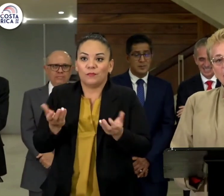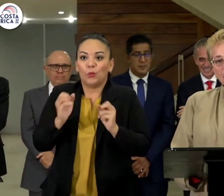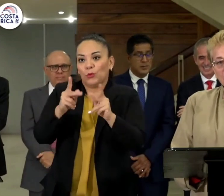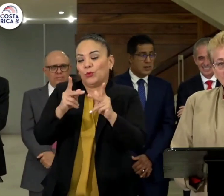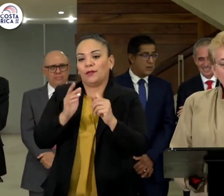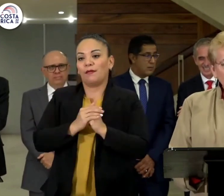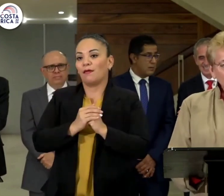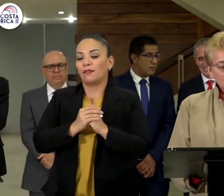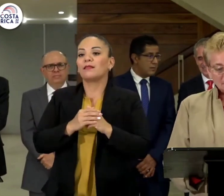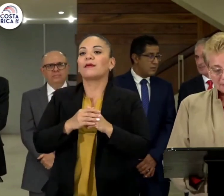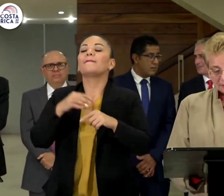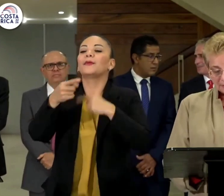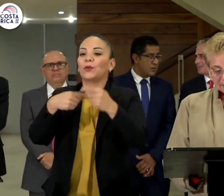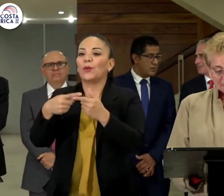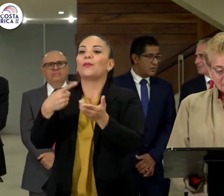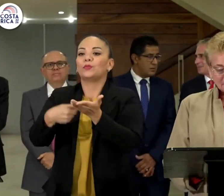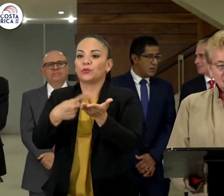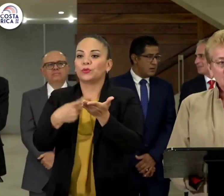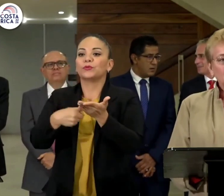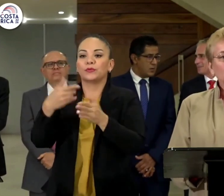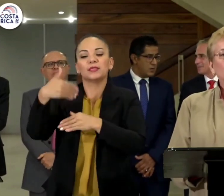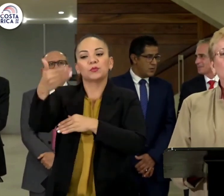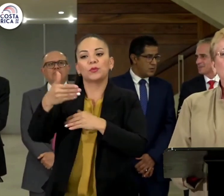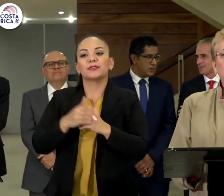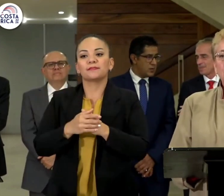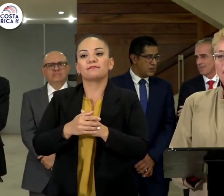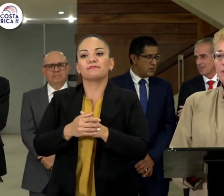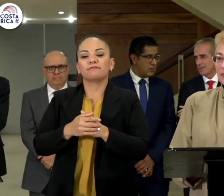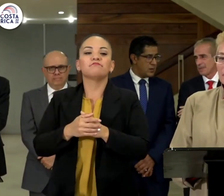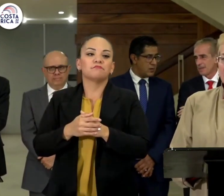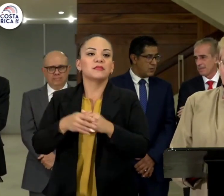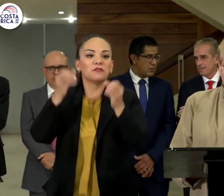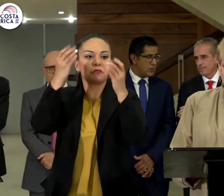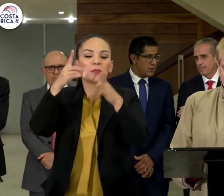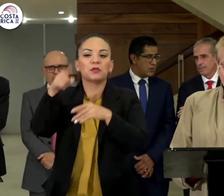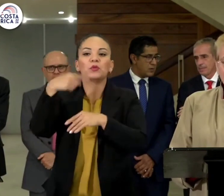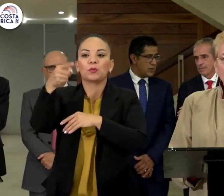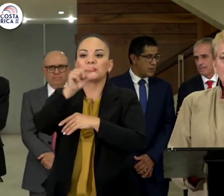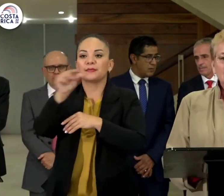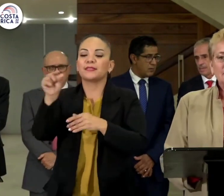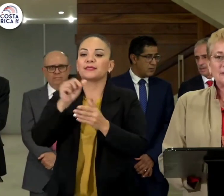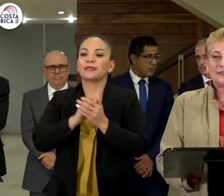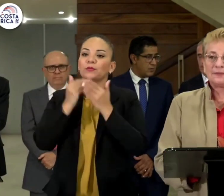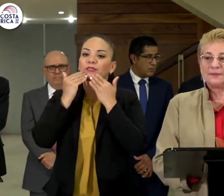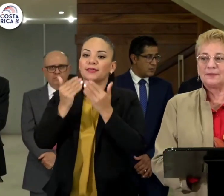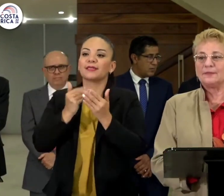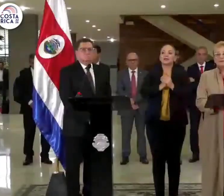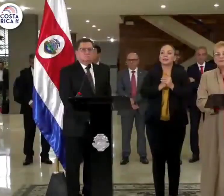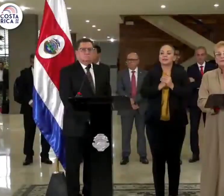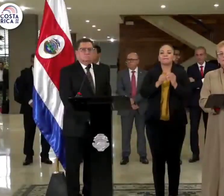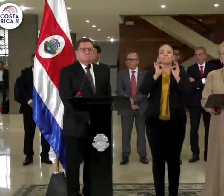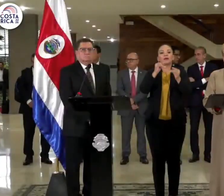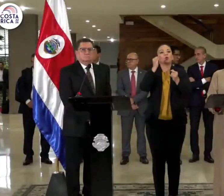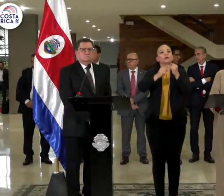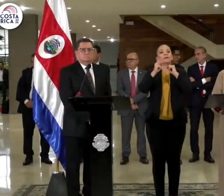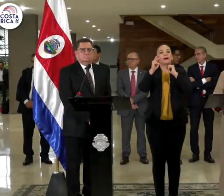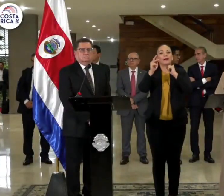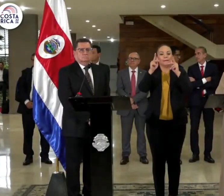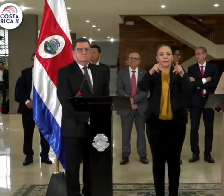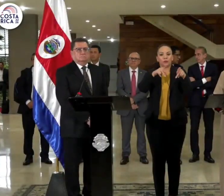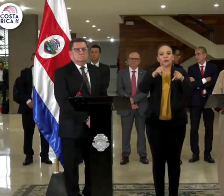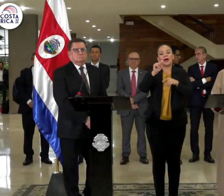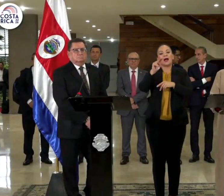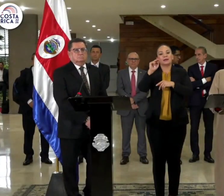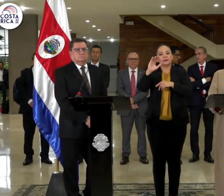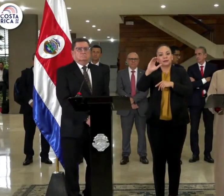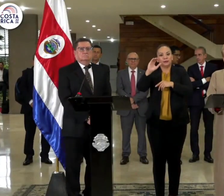una conversación más sobre esto y ya estaremos comunicando esto la próxima semana. Muchas gracias. Cerramos con Angie Ospino de